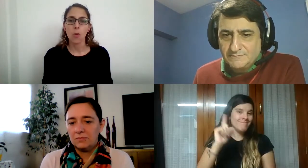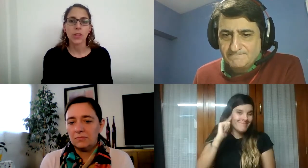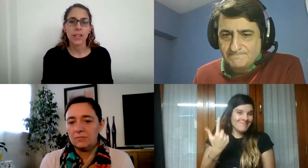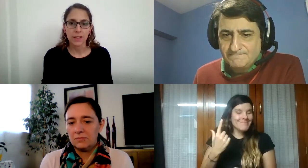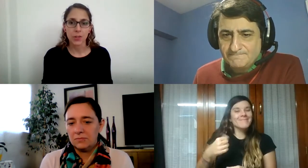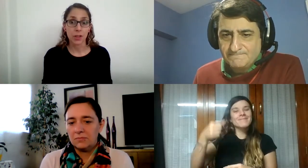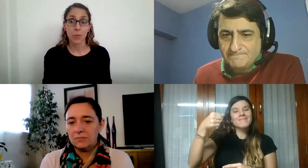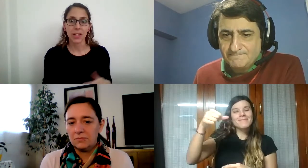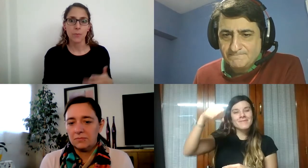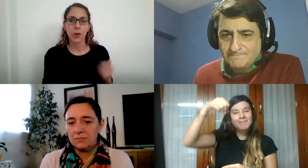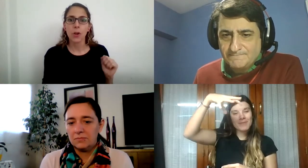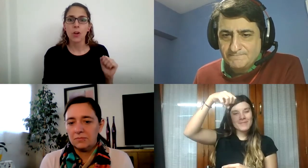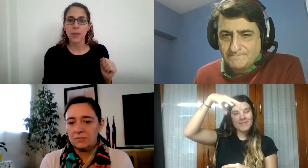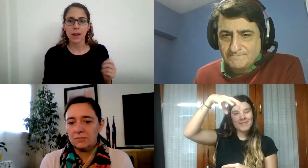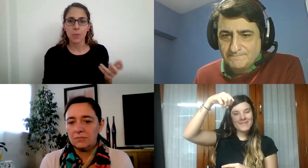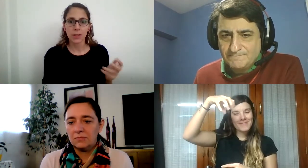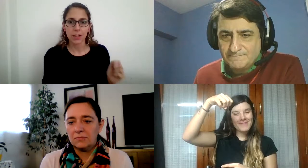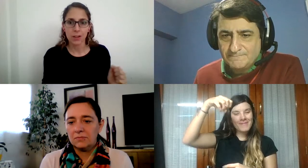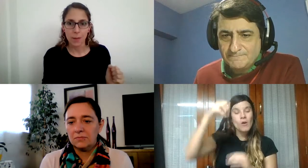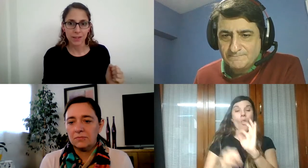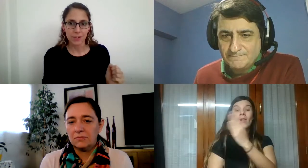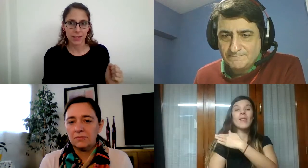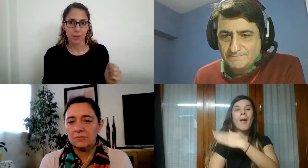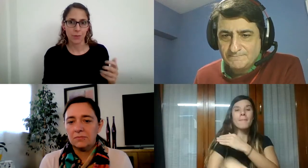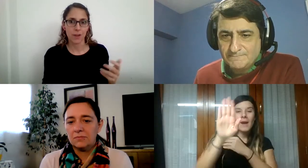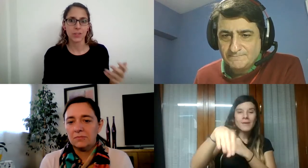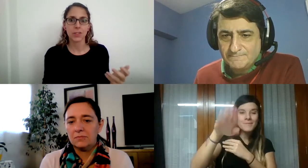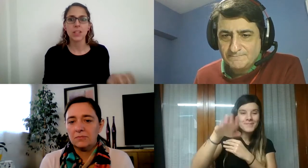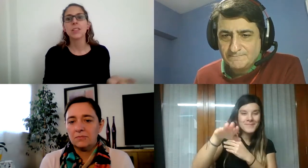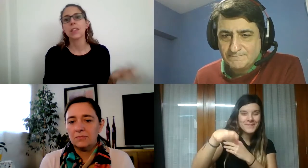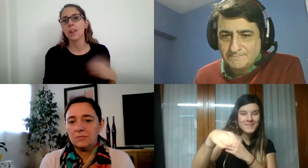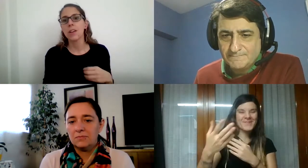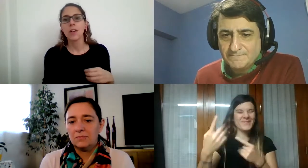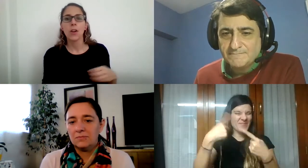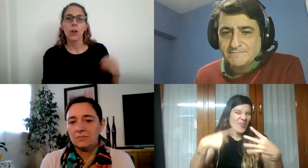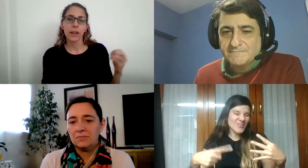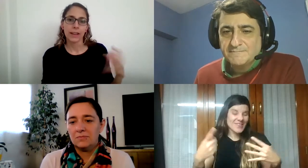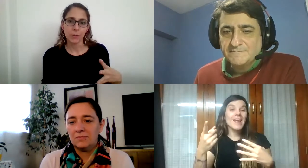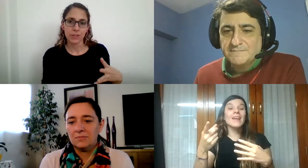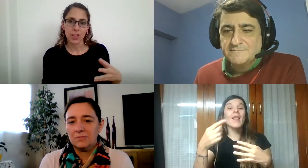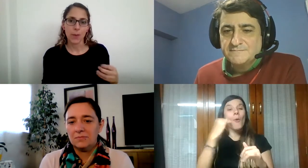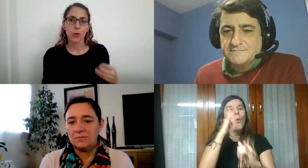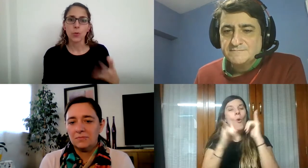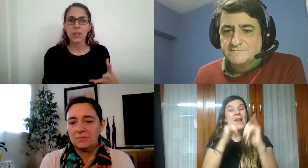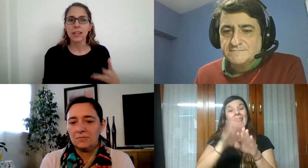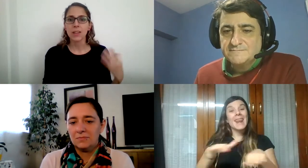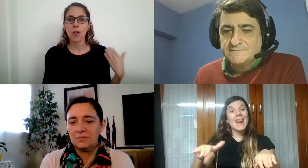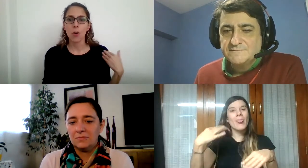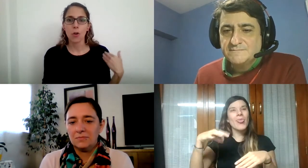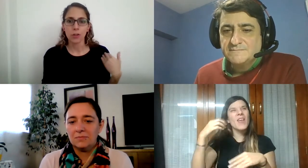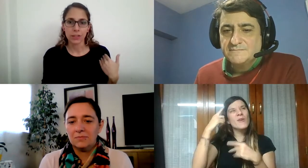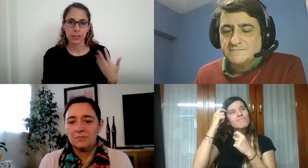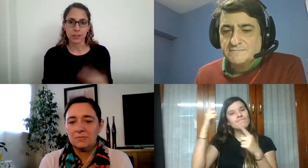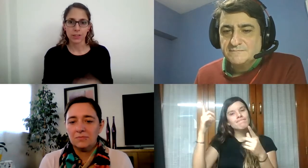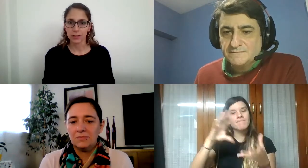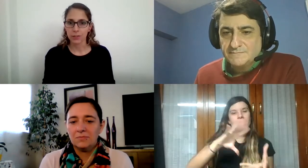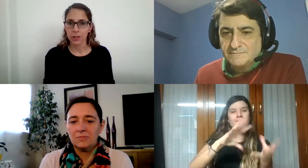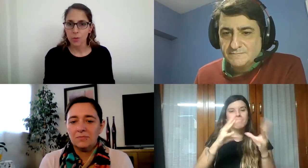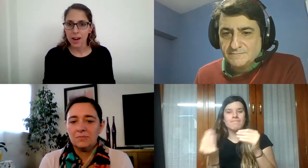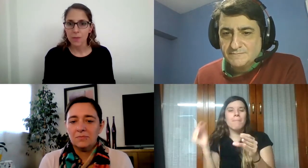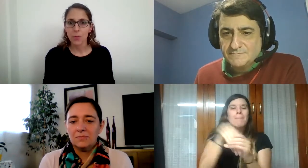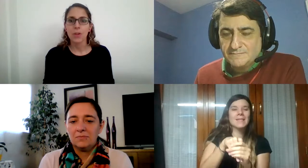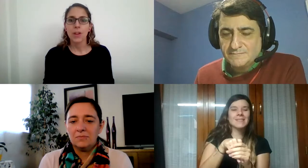la comunidad sorda. Por ejemplo, no golpear la puerta con la mano, que es una forma con sonido, sino algún llamado lumínico o con el